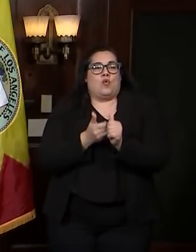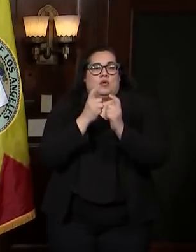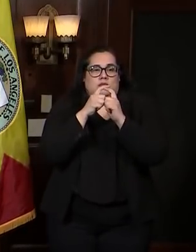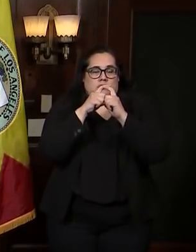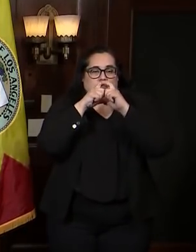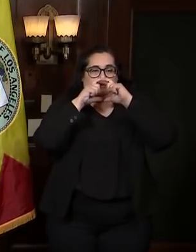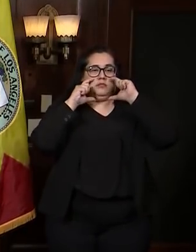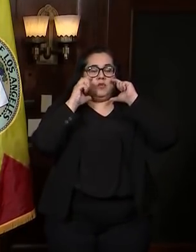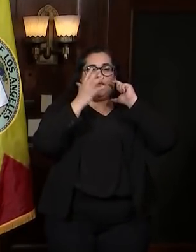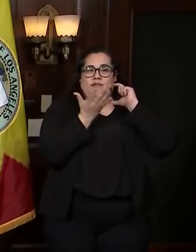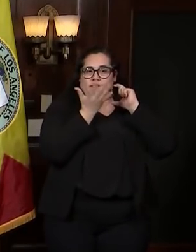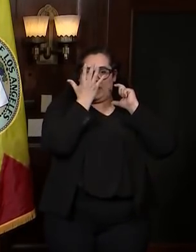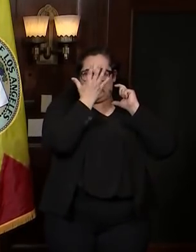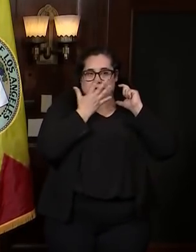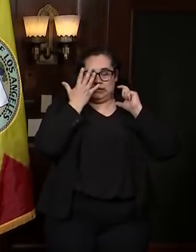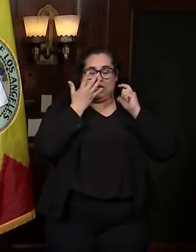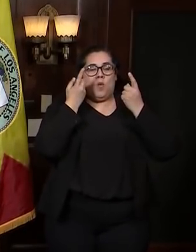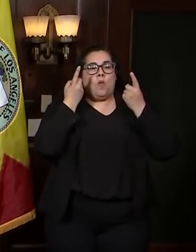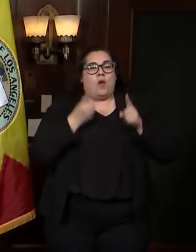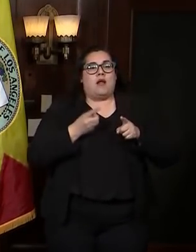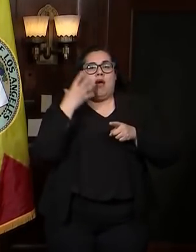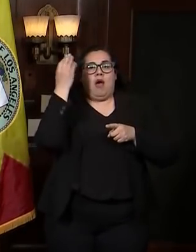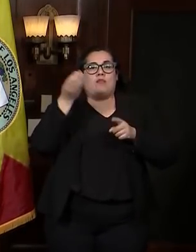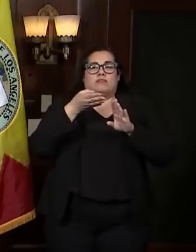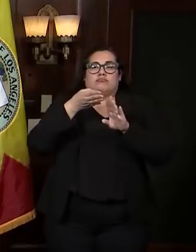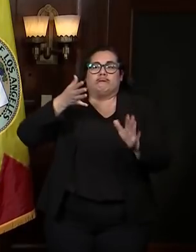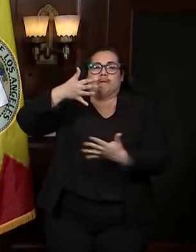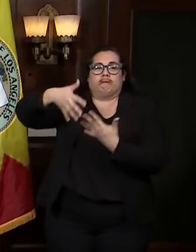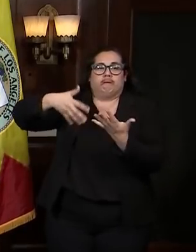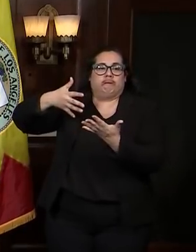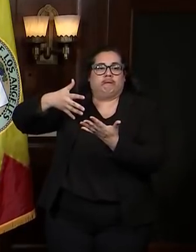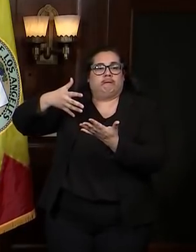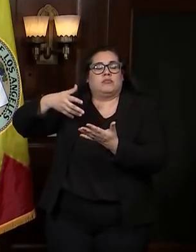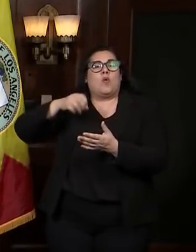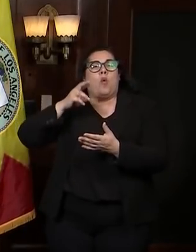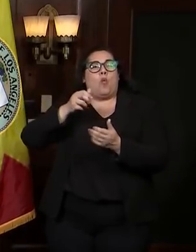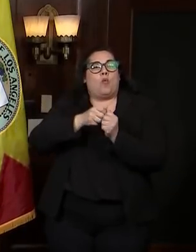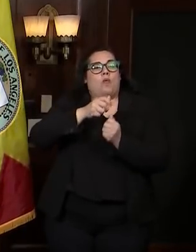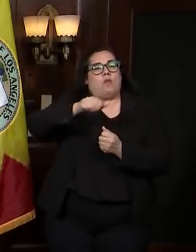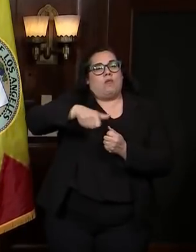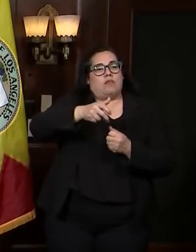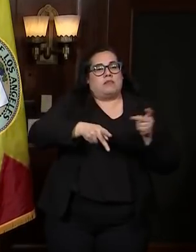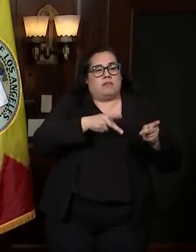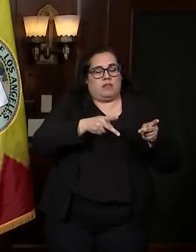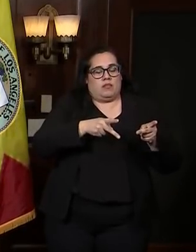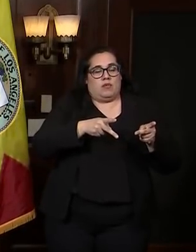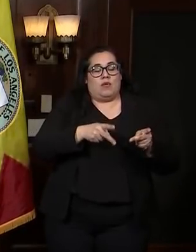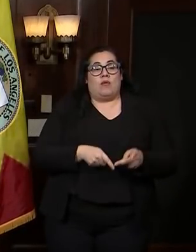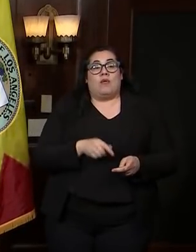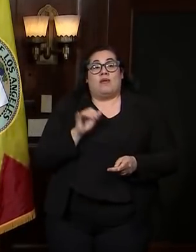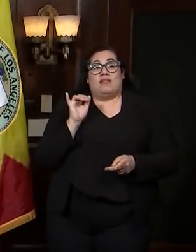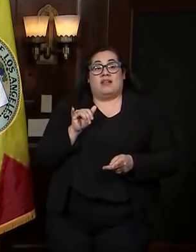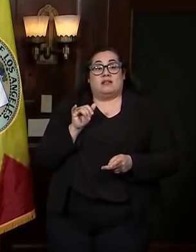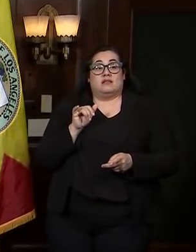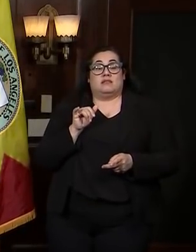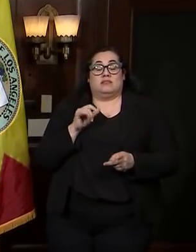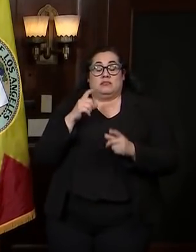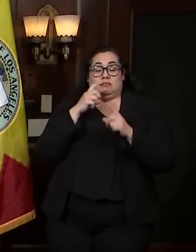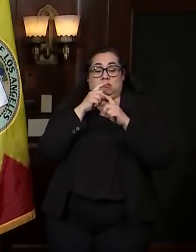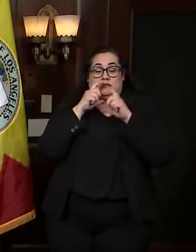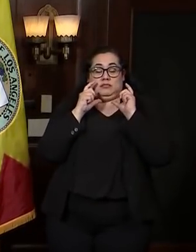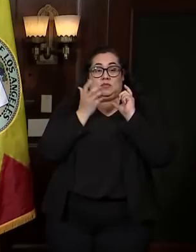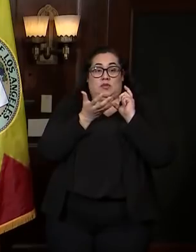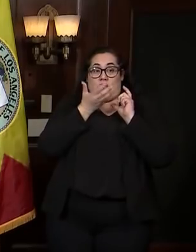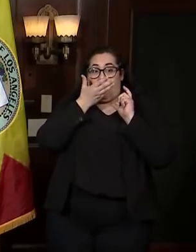coberturas en sus caras cuando están en público o con otras personas. Estas coberturas